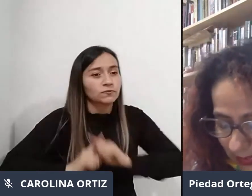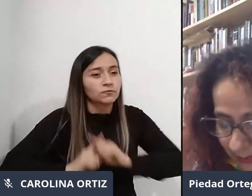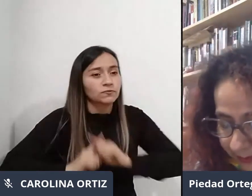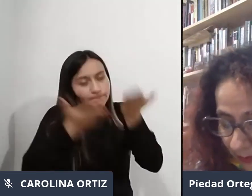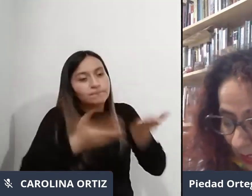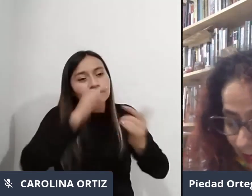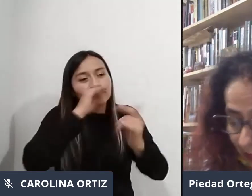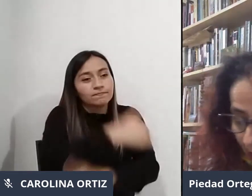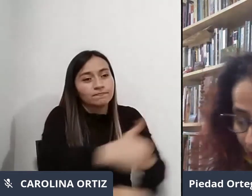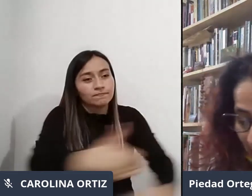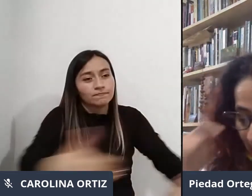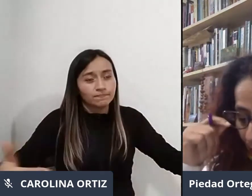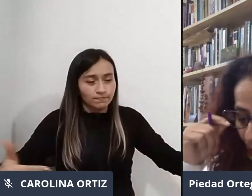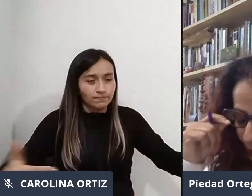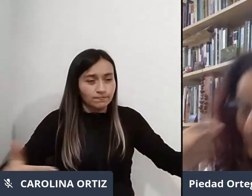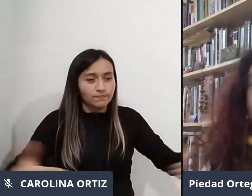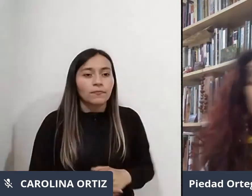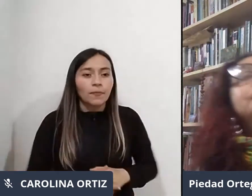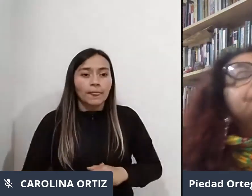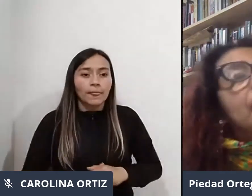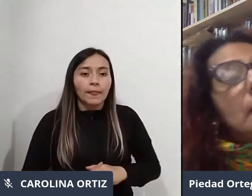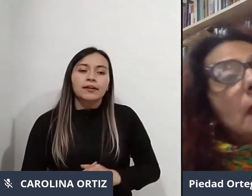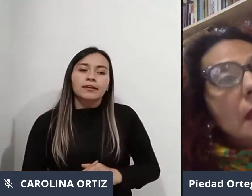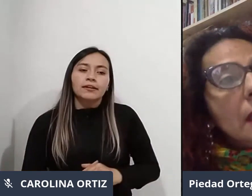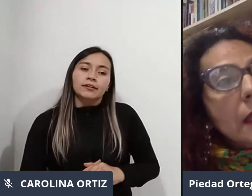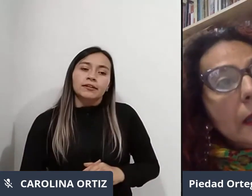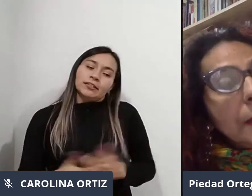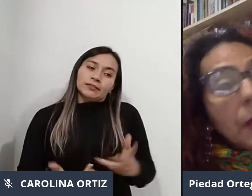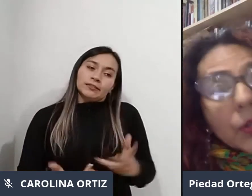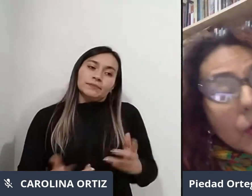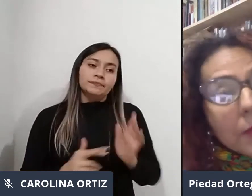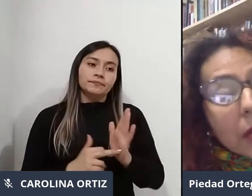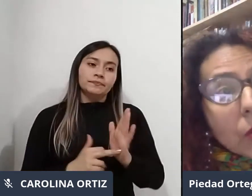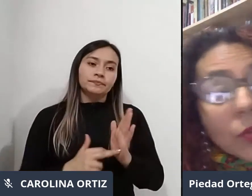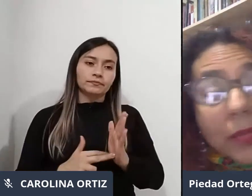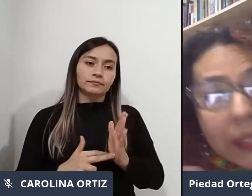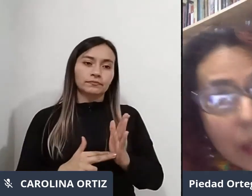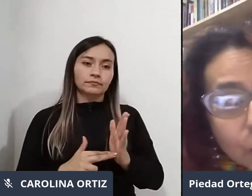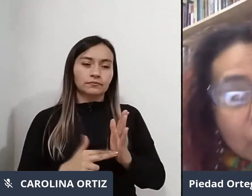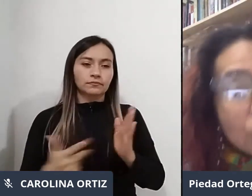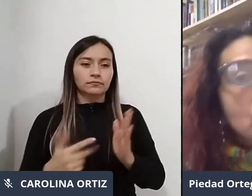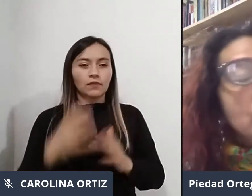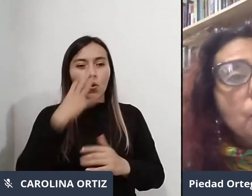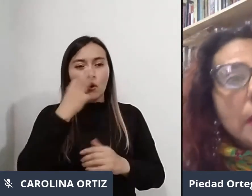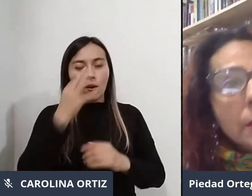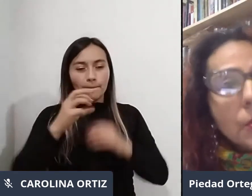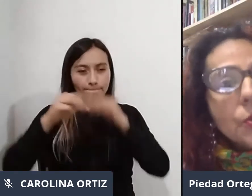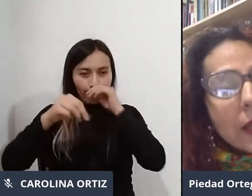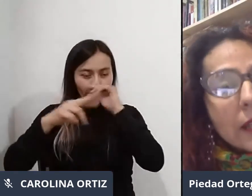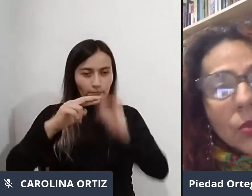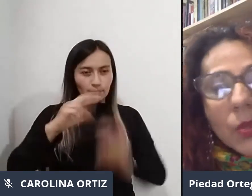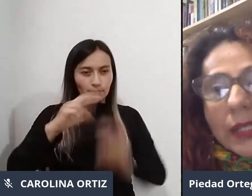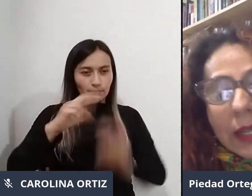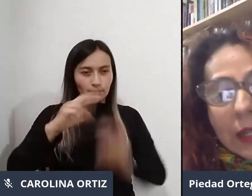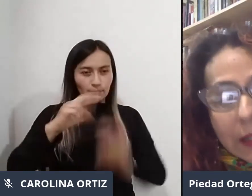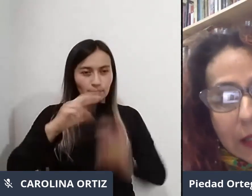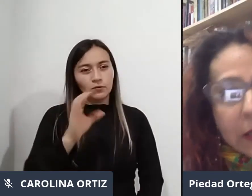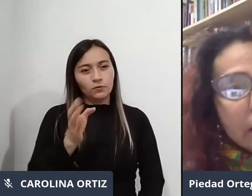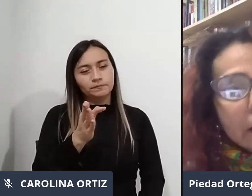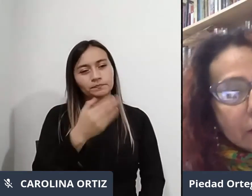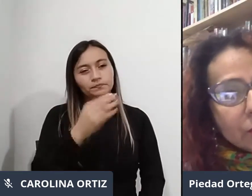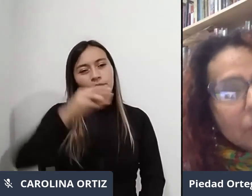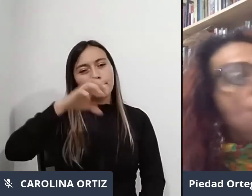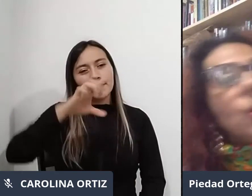jóvenes. Así que con la tecnología, creo que Marco Raúl Mejía, justo su último libro sobre la escuela